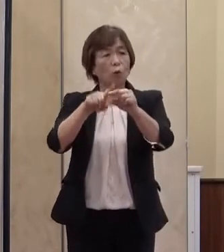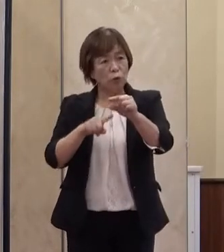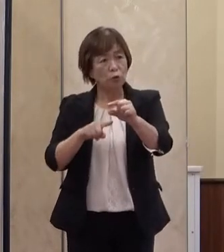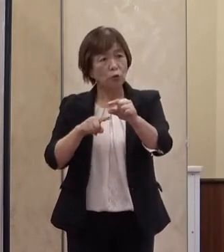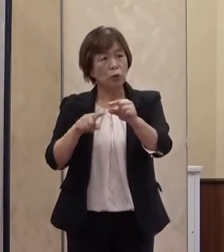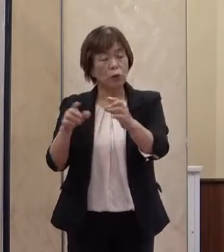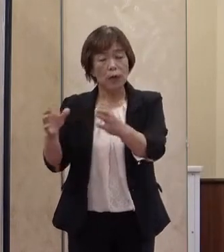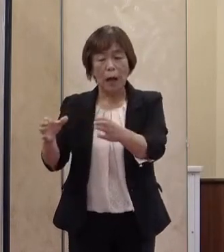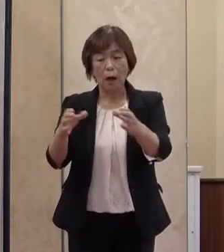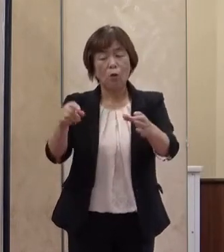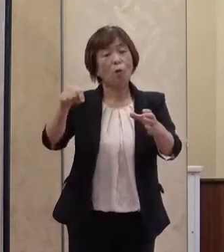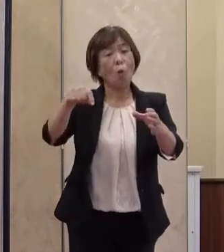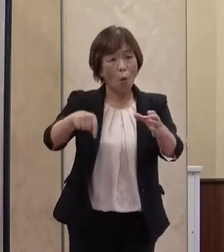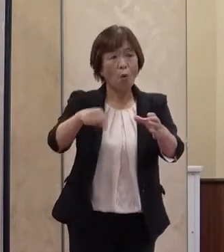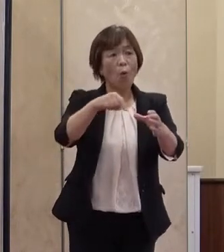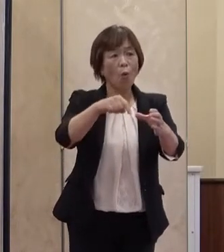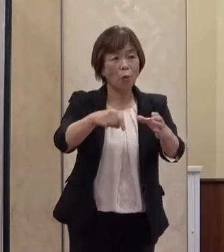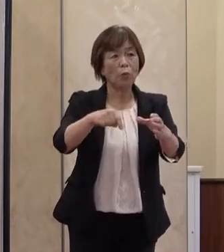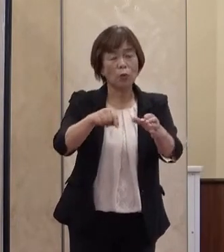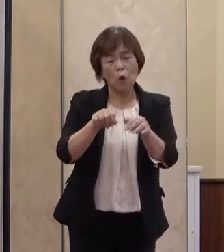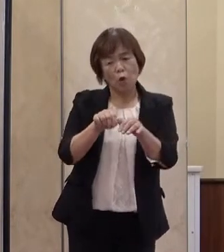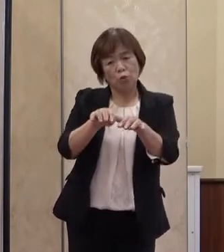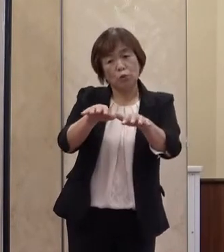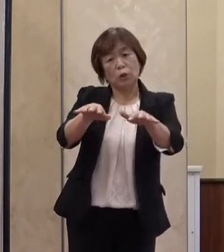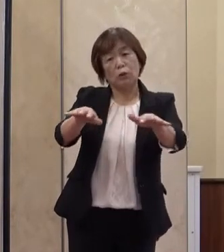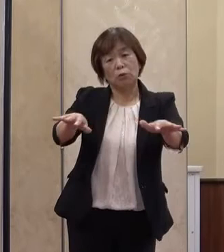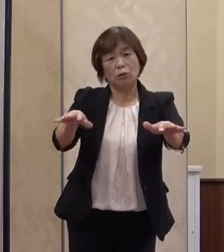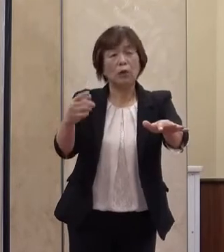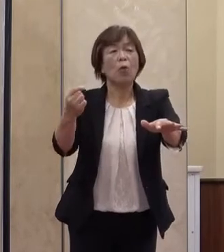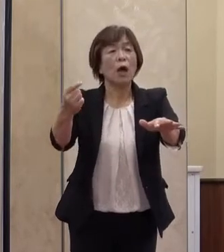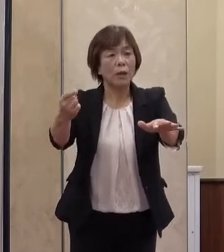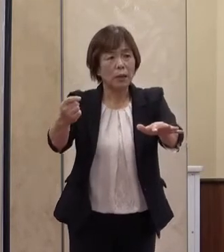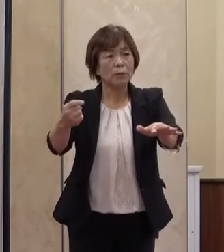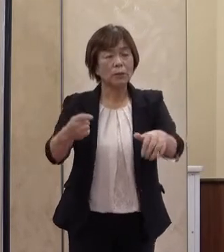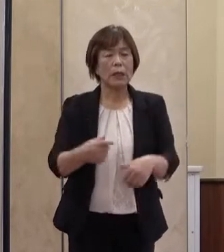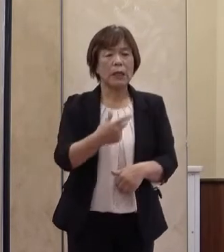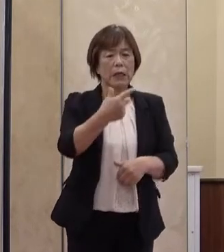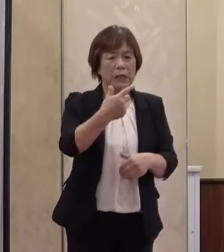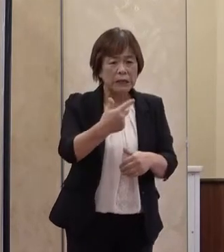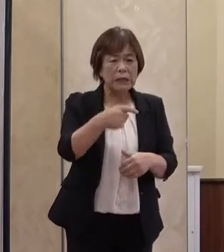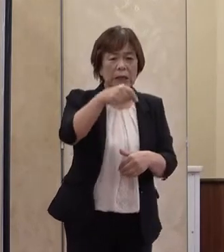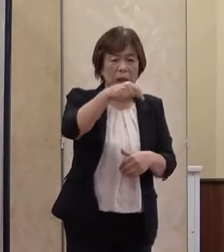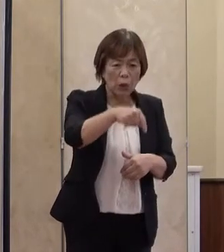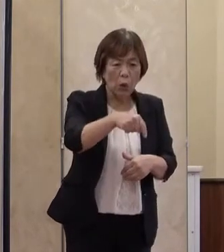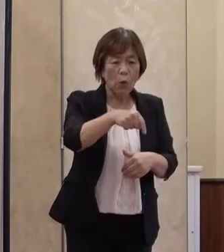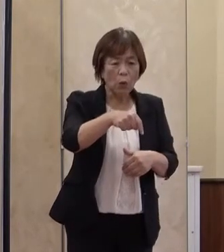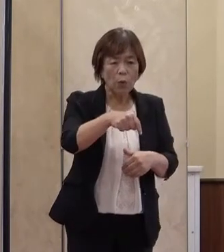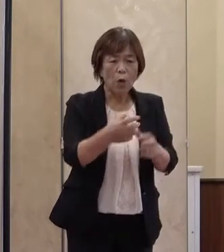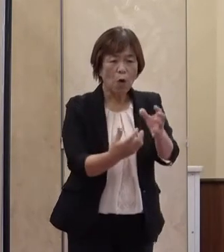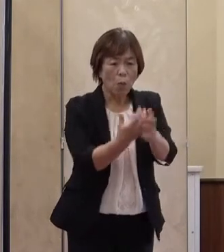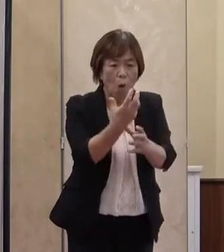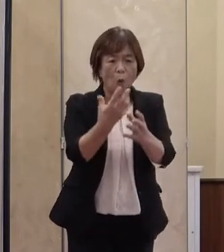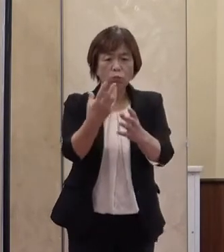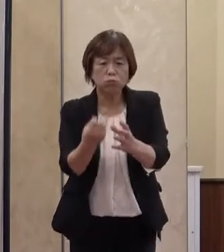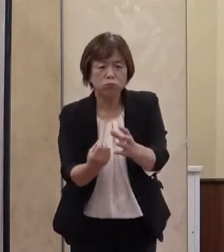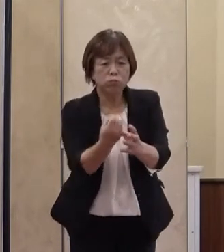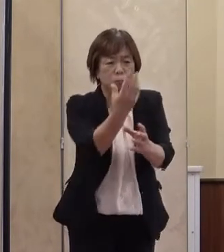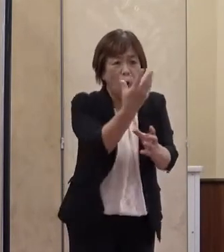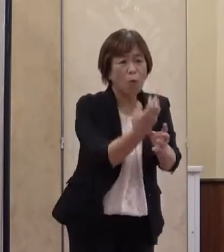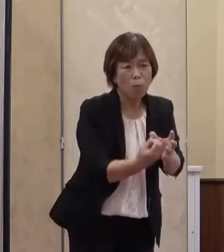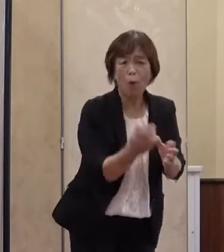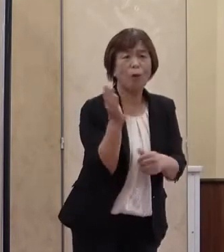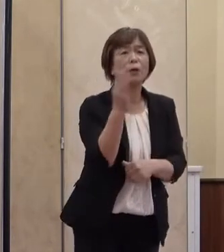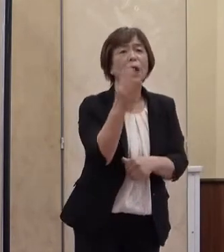もちろんそういったウイルス広範囲に広がっていきますから、どの市町でウイルスが切れたり切れなかったり、行ったり行かなかったりではないので